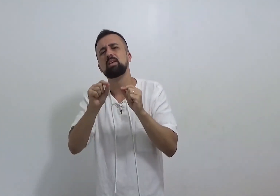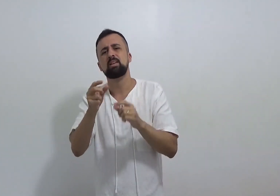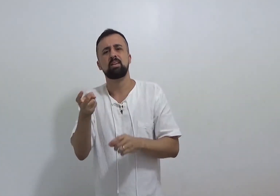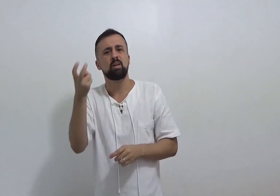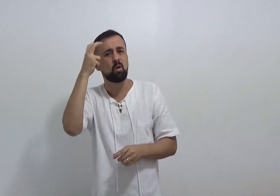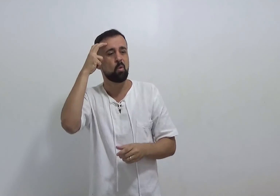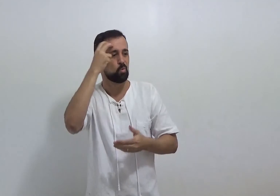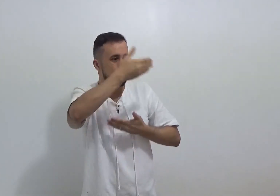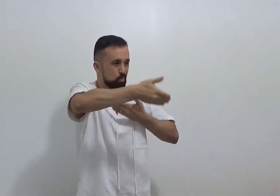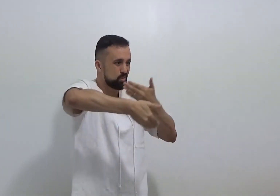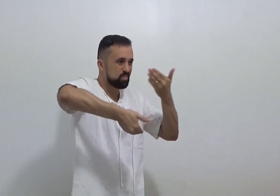O objetivo é a